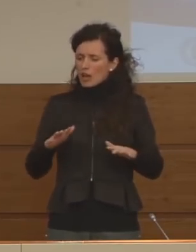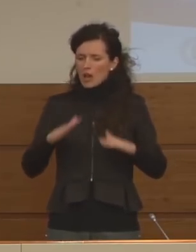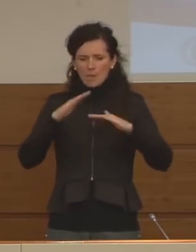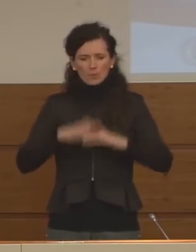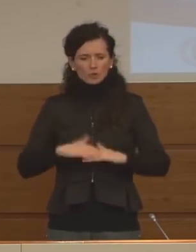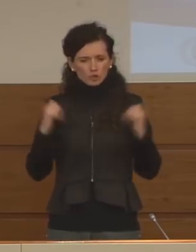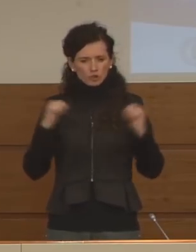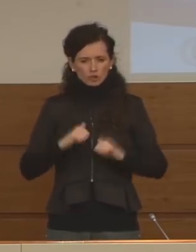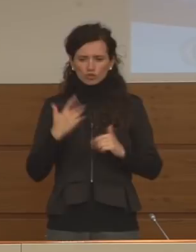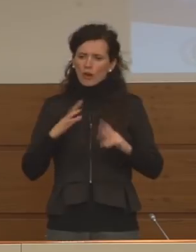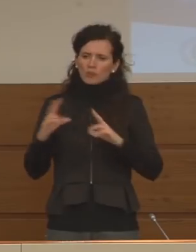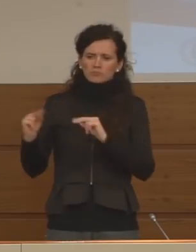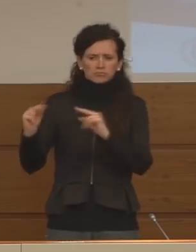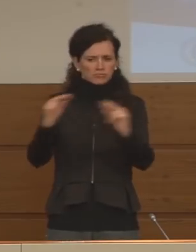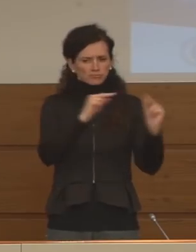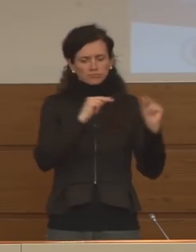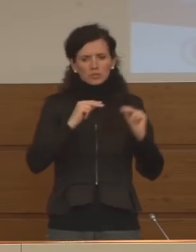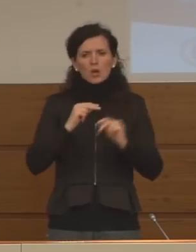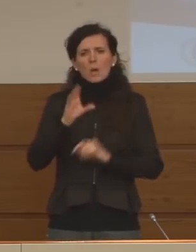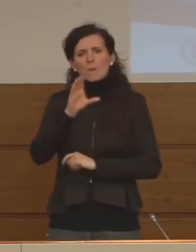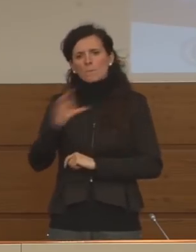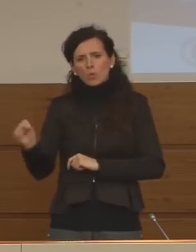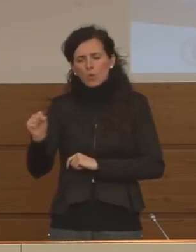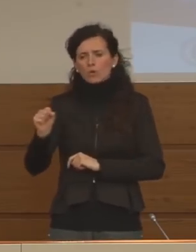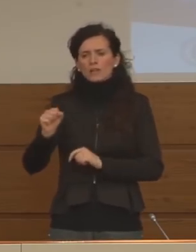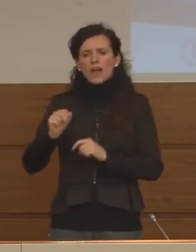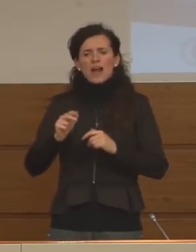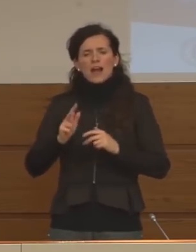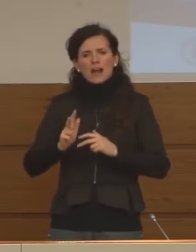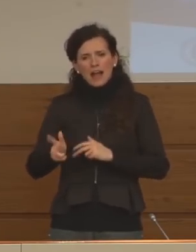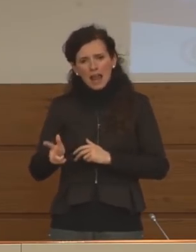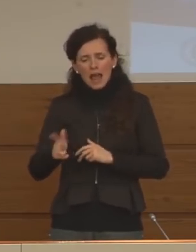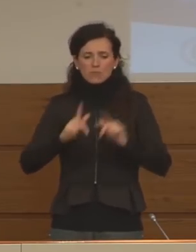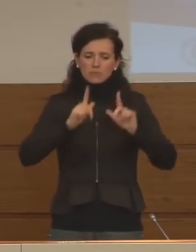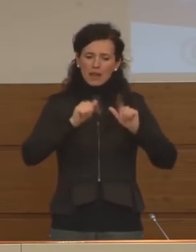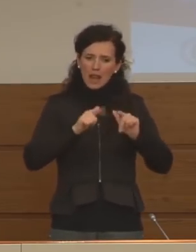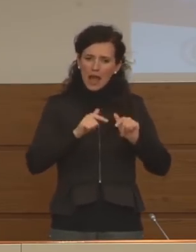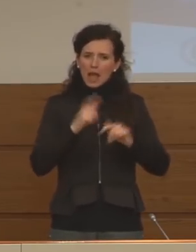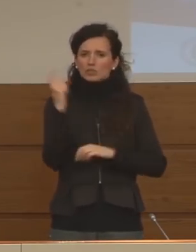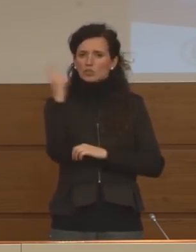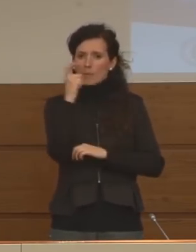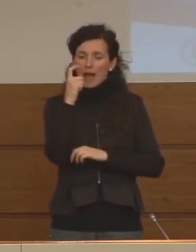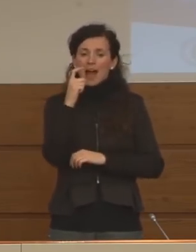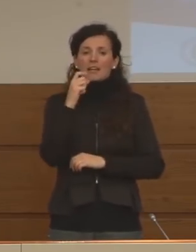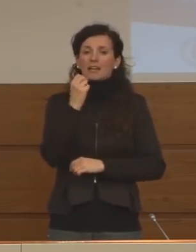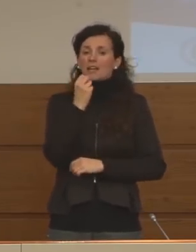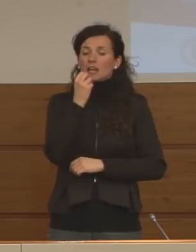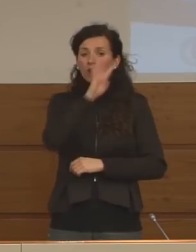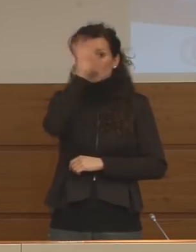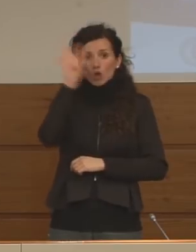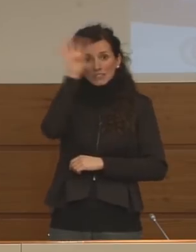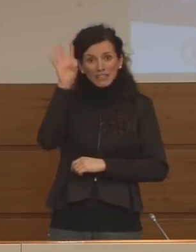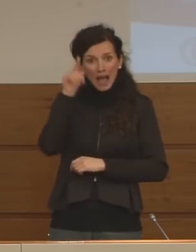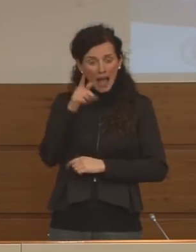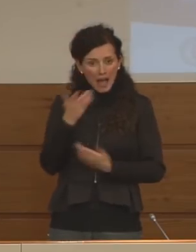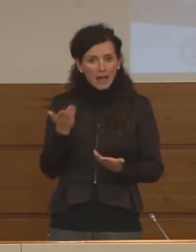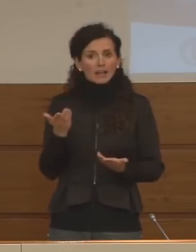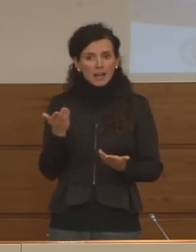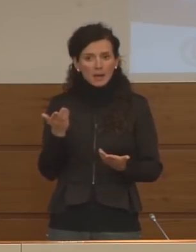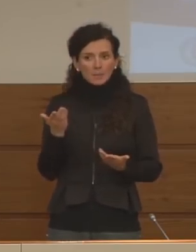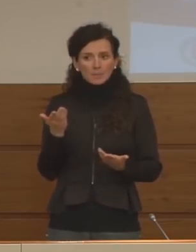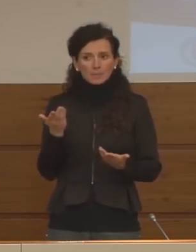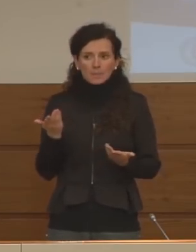civile dalla puglia dalla calabria dal lazio dalle marche dalla toscana più le ormai famose